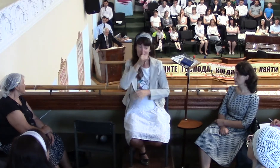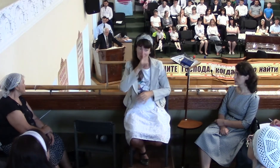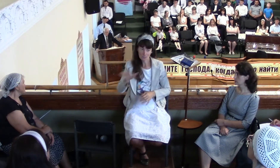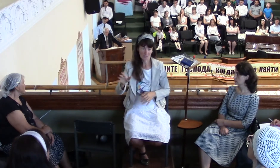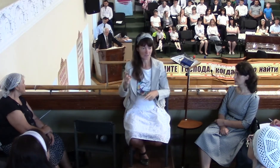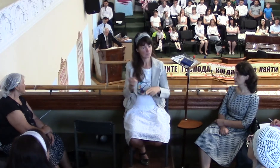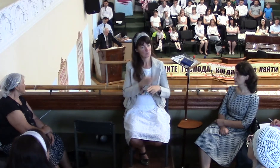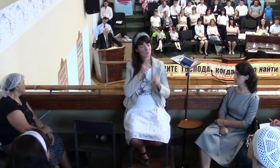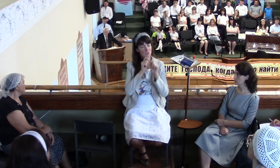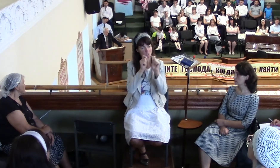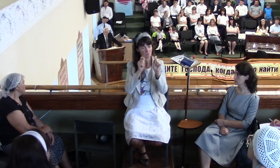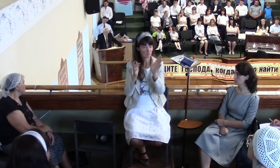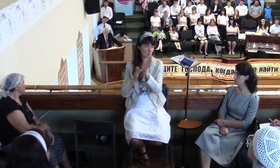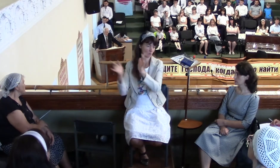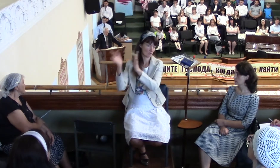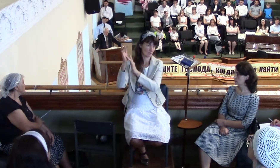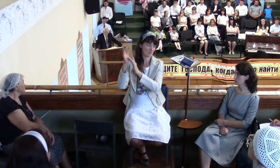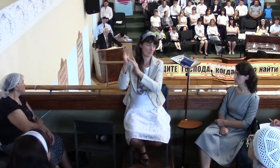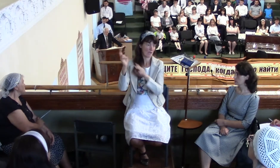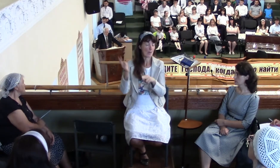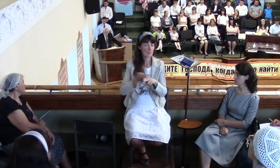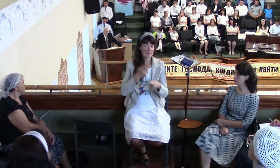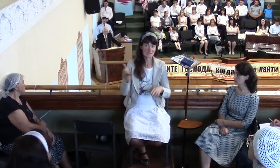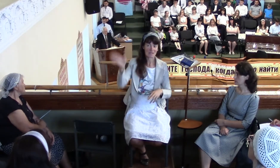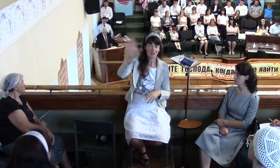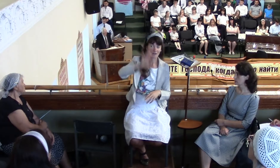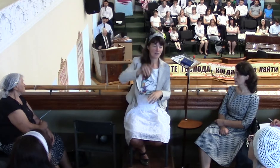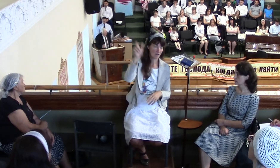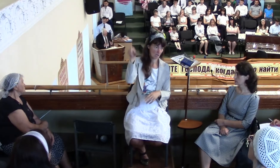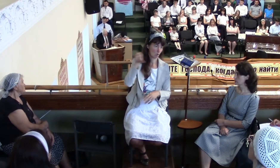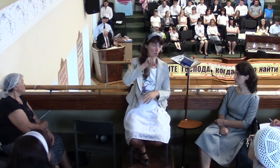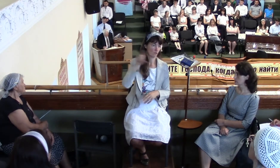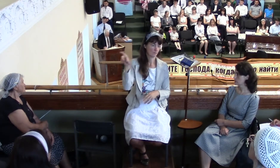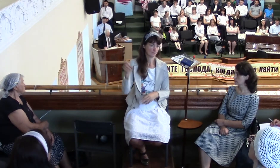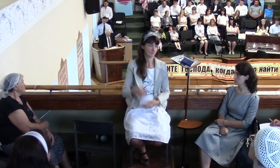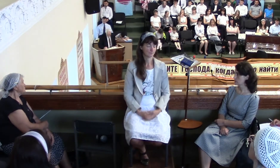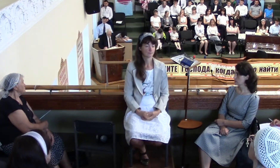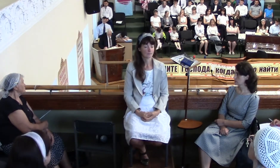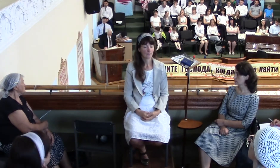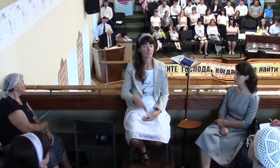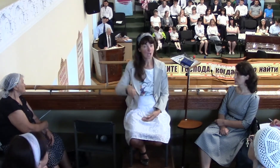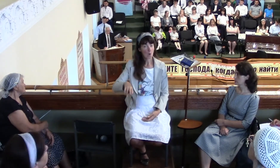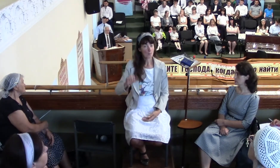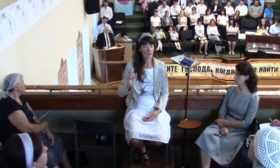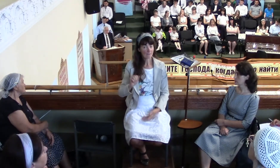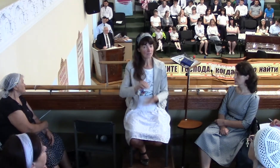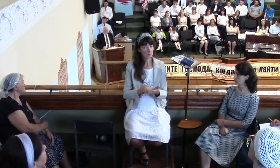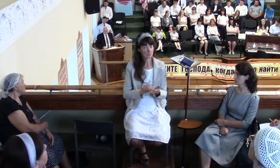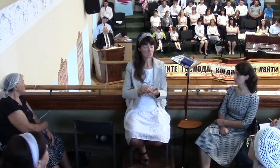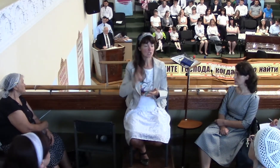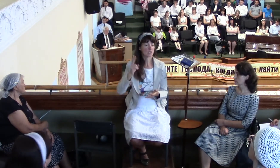было жертвы, если бы не было Голгофы. Друзья дорогие, но апостол Павел пишет